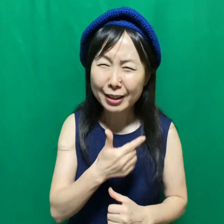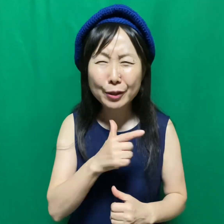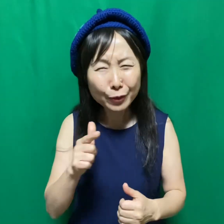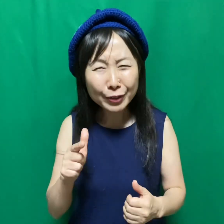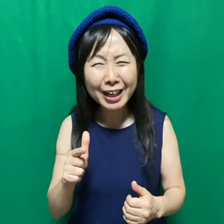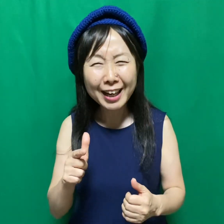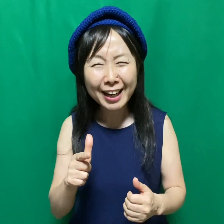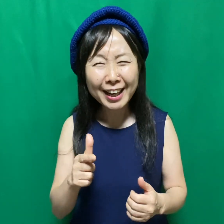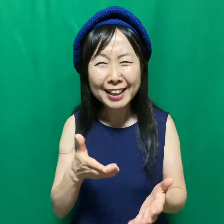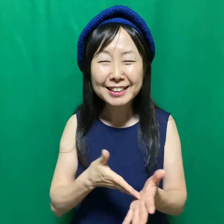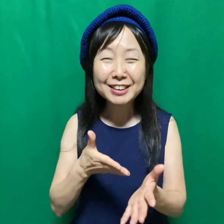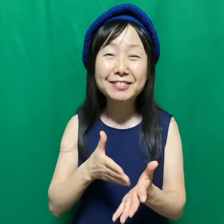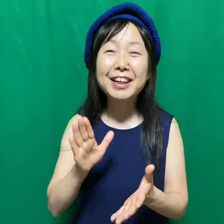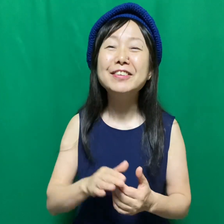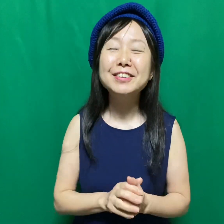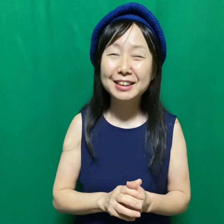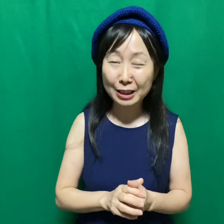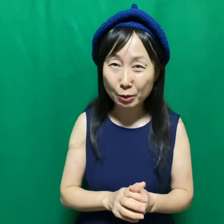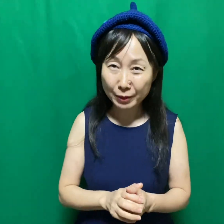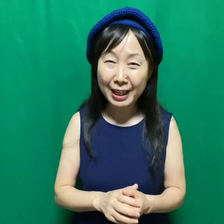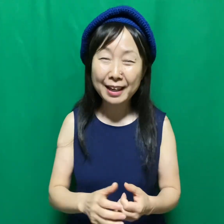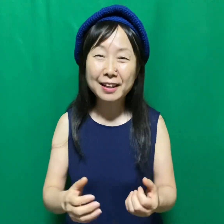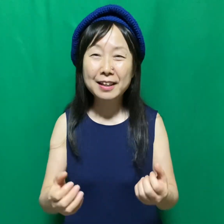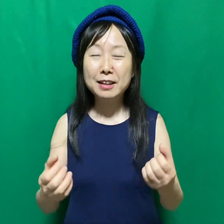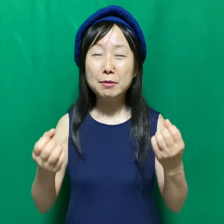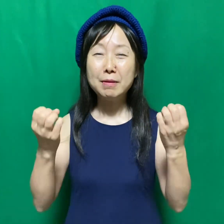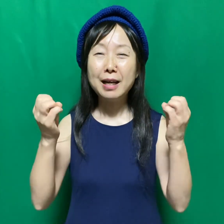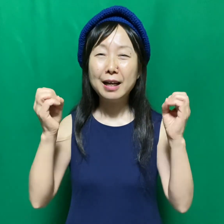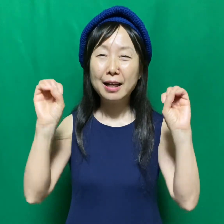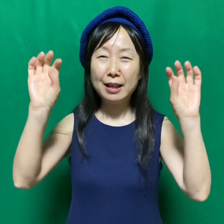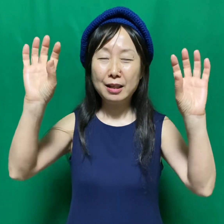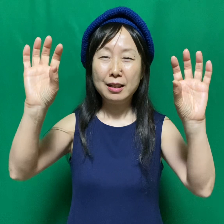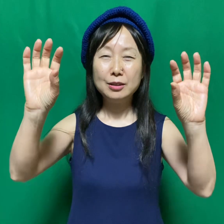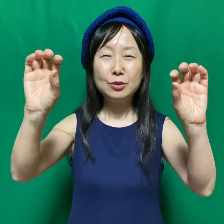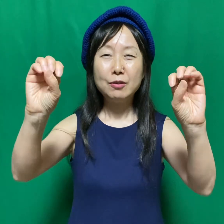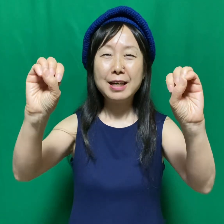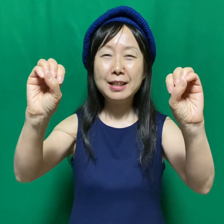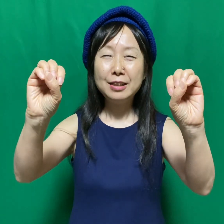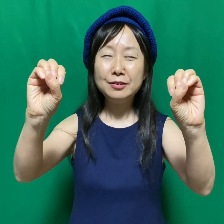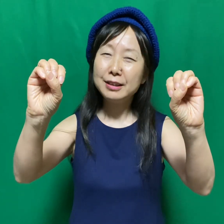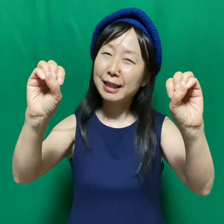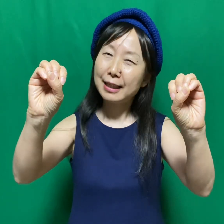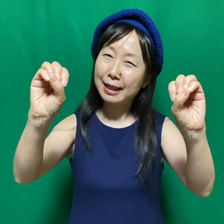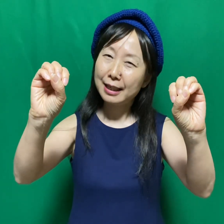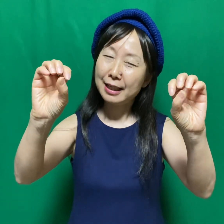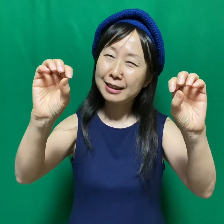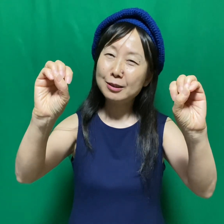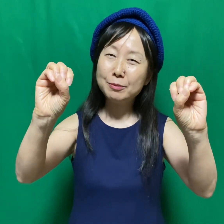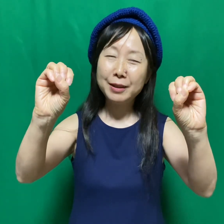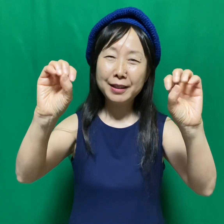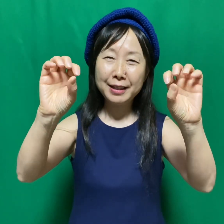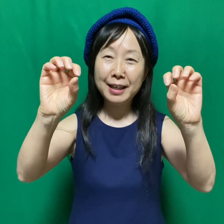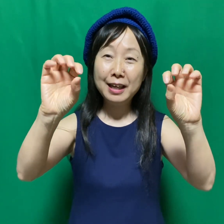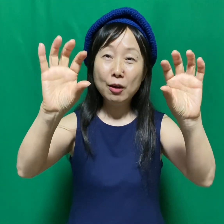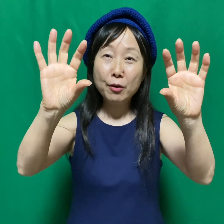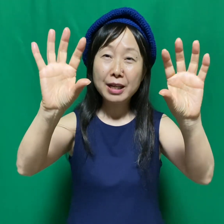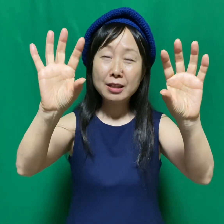ろんな説はあるんですけどもね、まあ、ちょっとわかりにくいかな、説明がね。親